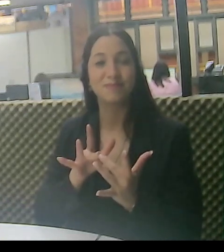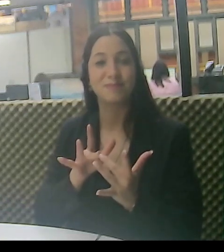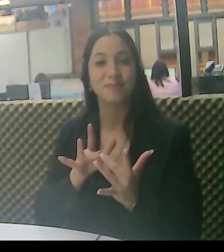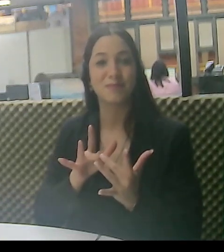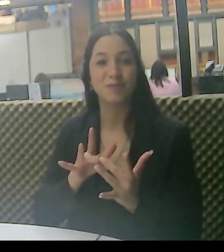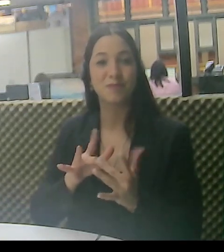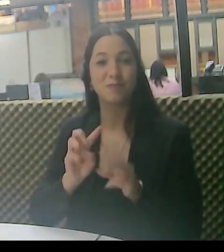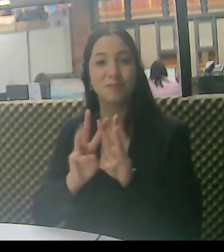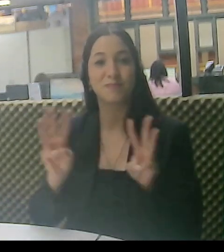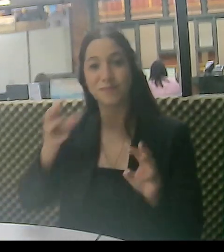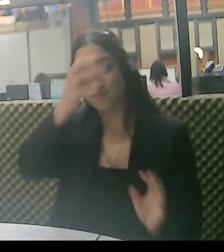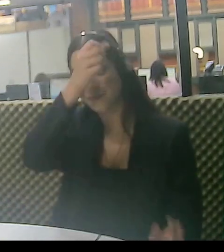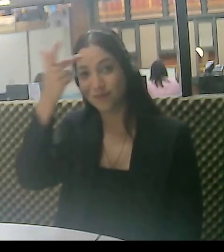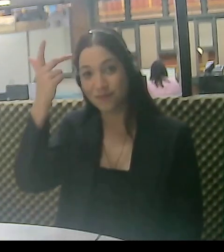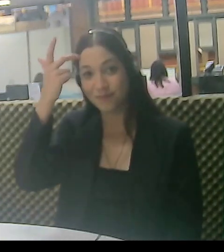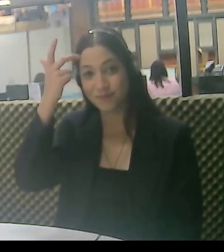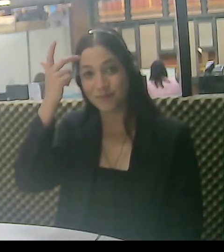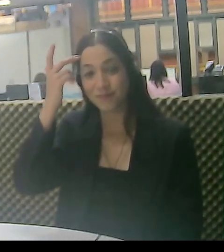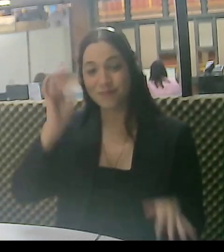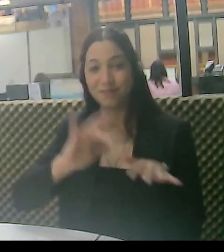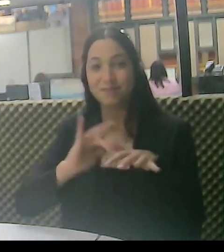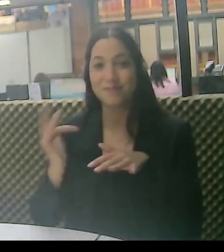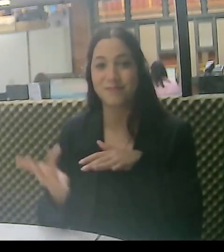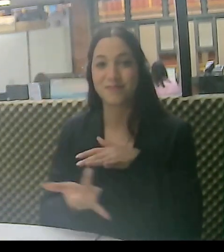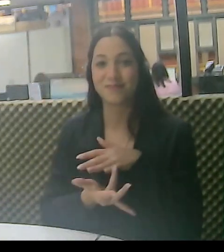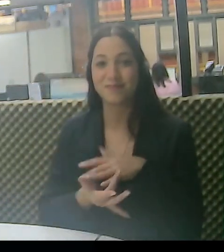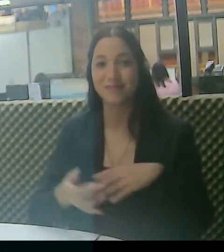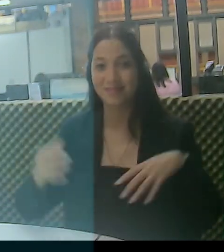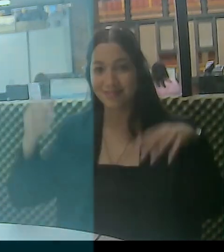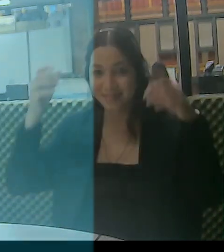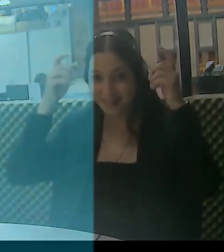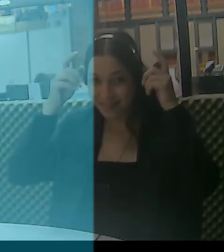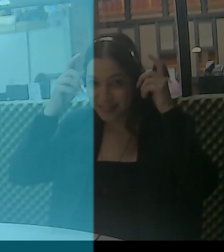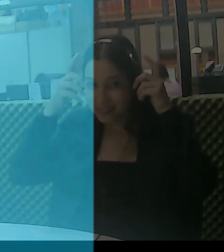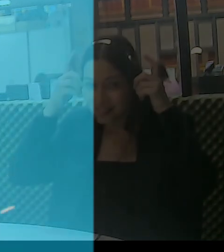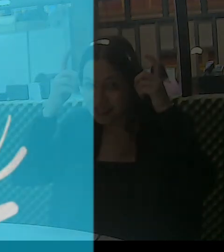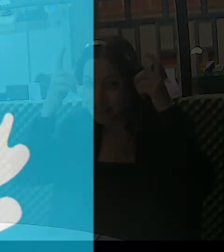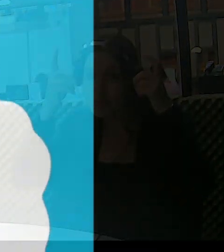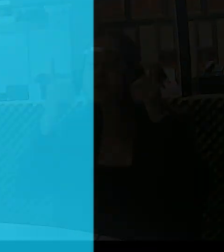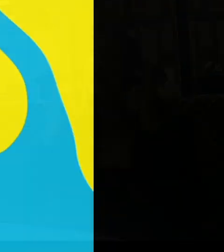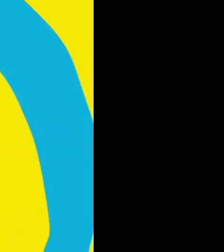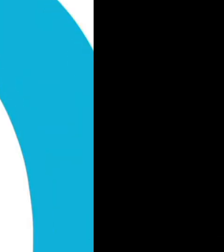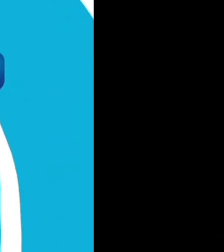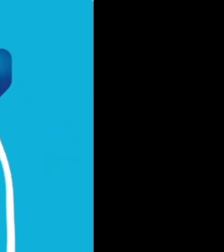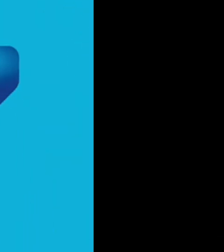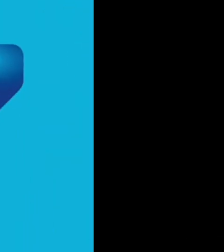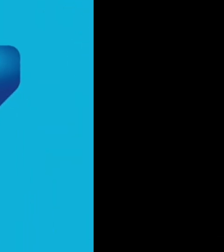Continue conosco no portal da Prefeitura e nas redes sociais.